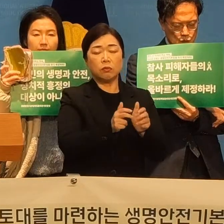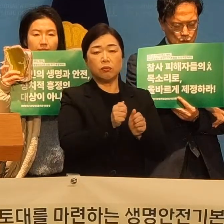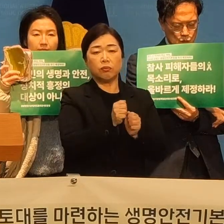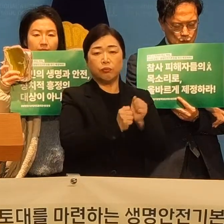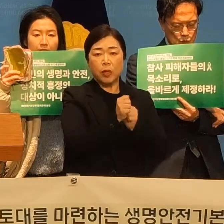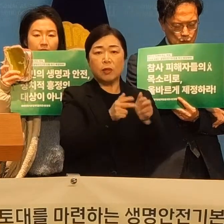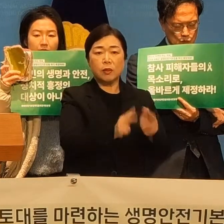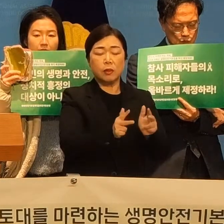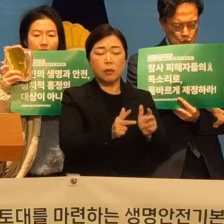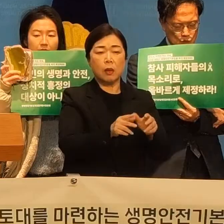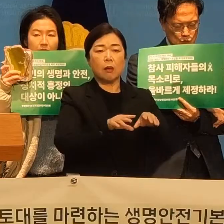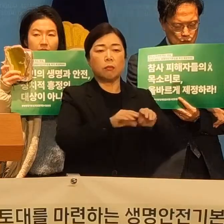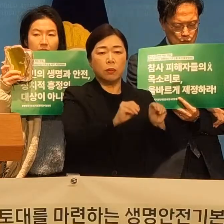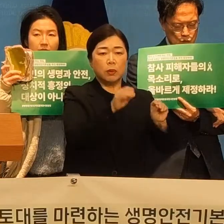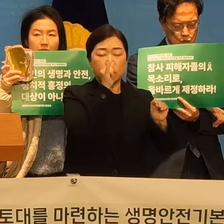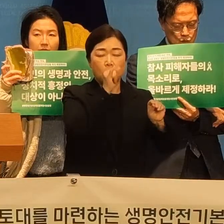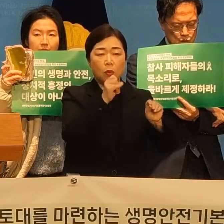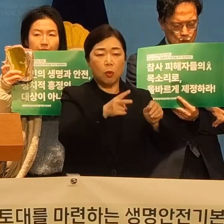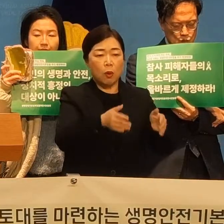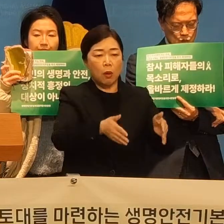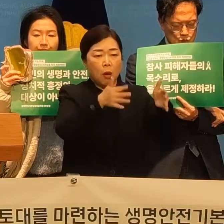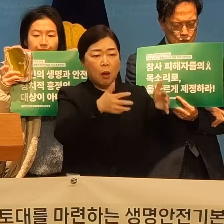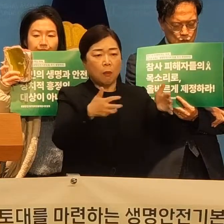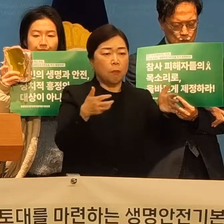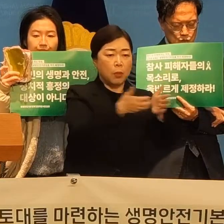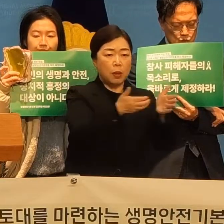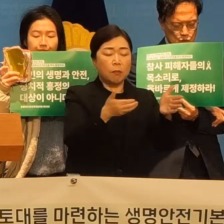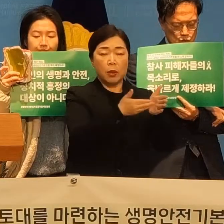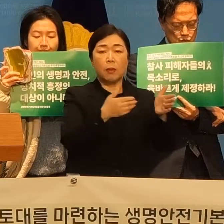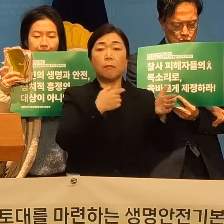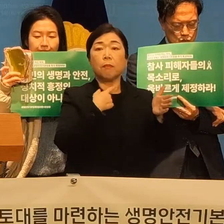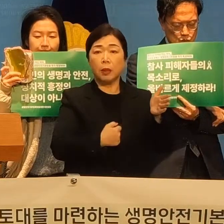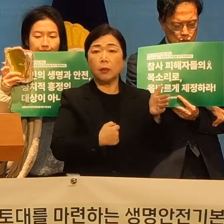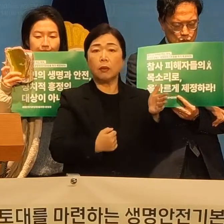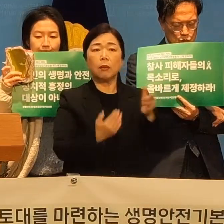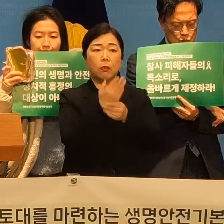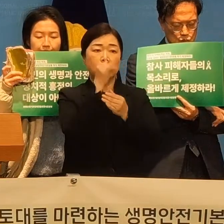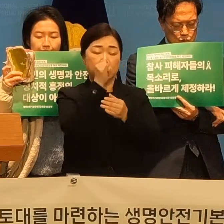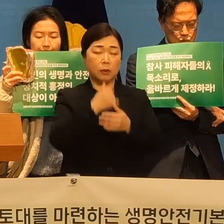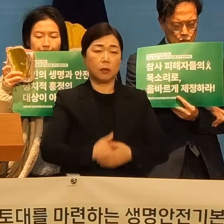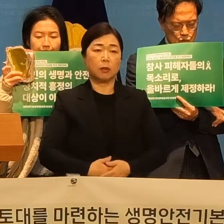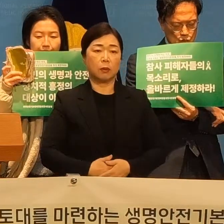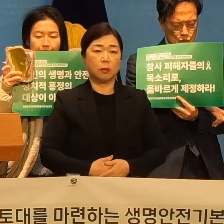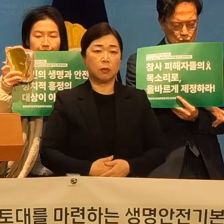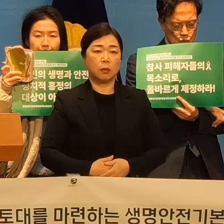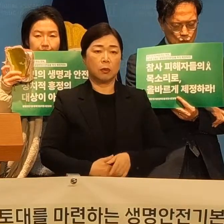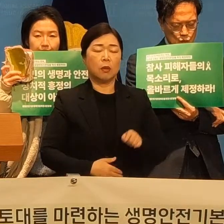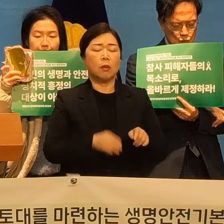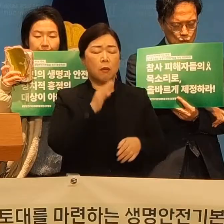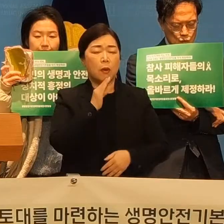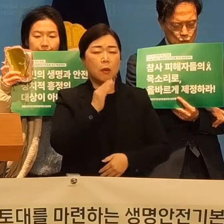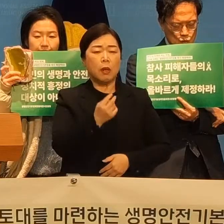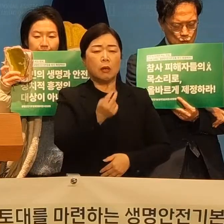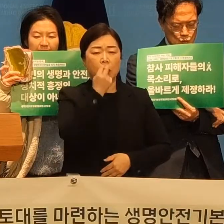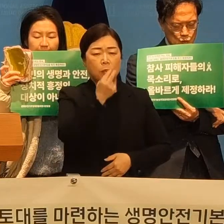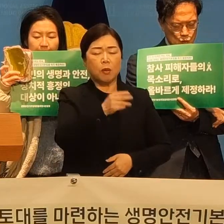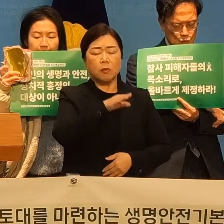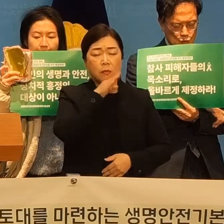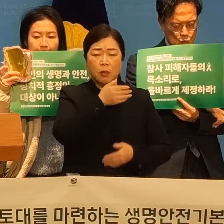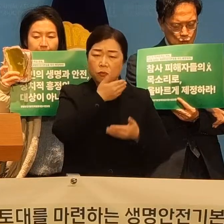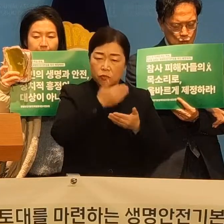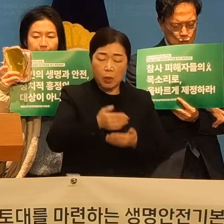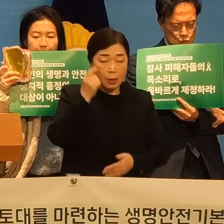저는 이것이 우리나라 소위 생명에 대한, 정치를 하는